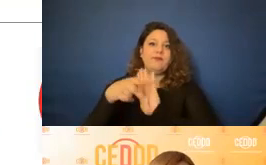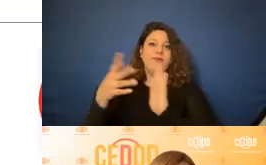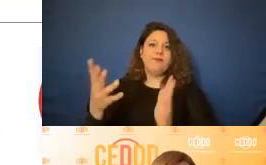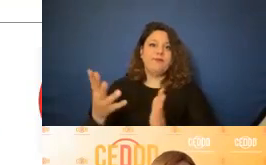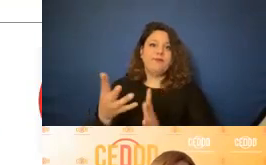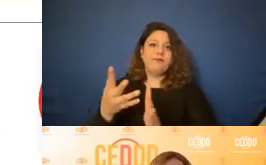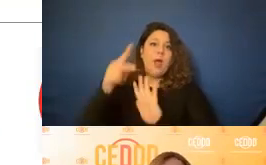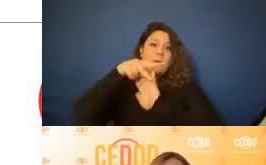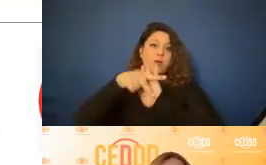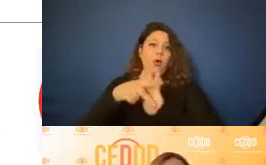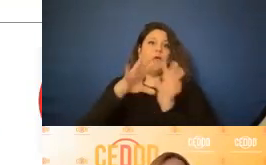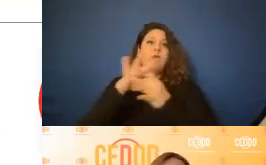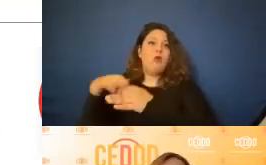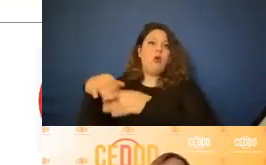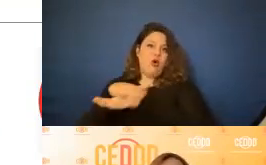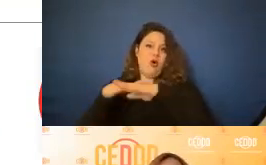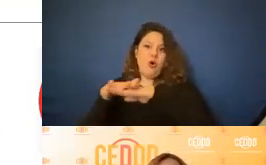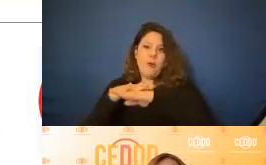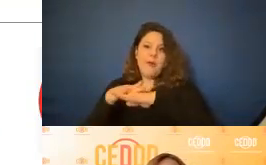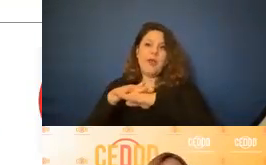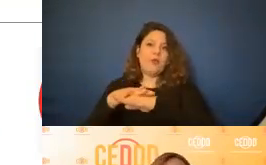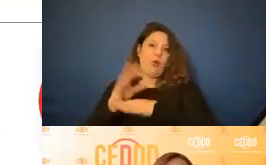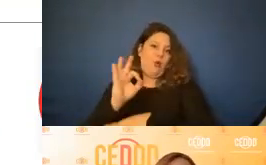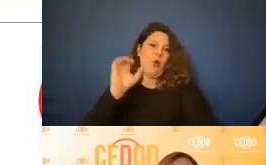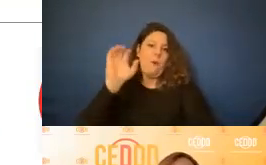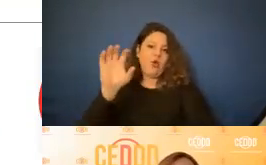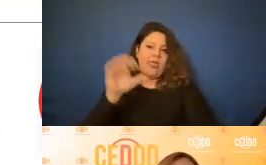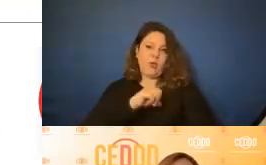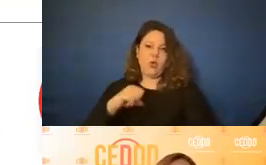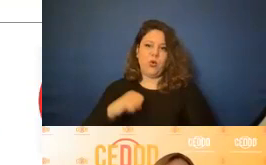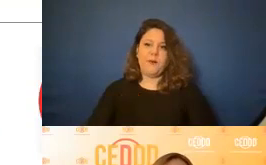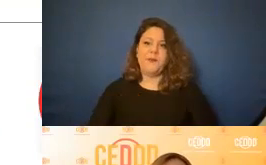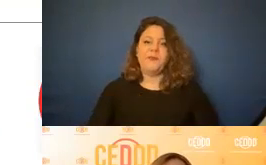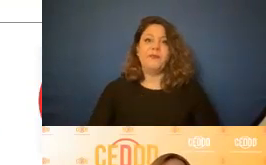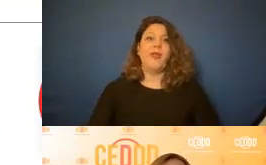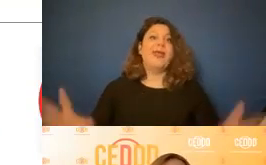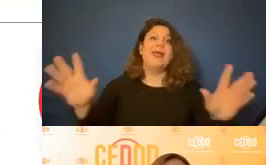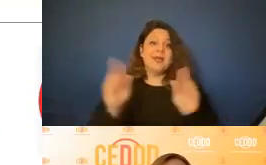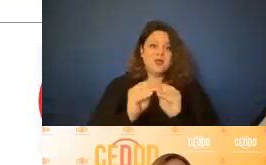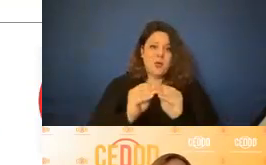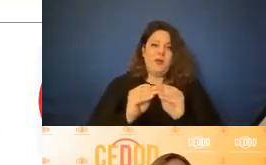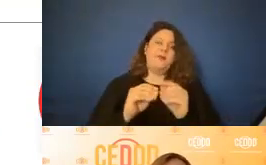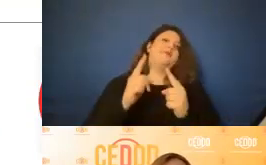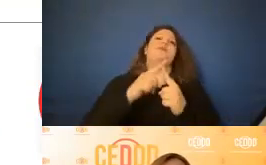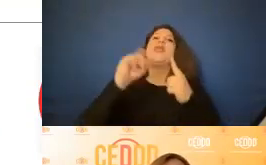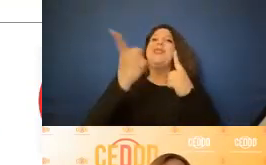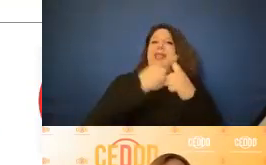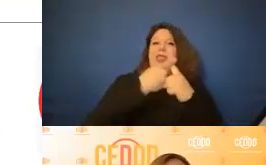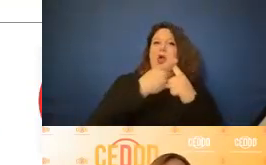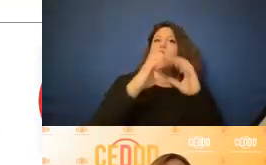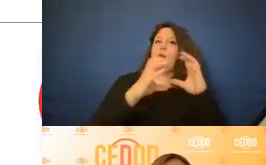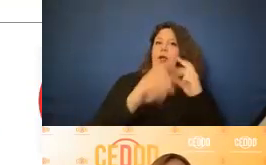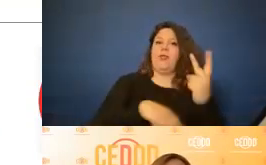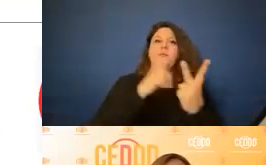del propio gobierno, de la propia comunidad. En resumen, detección y comunicación, recogida